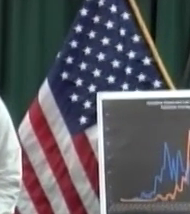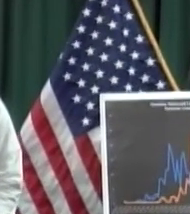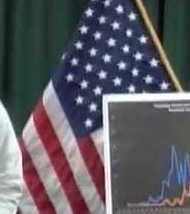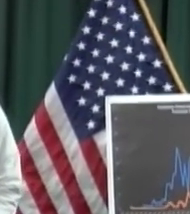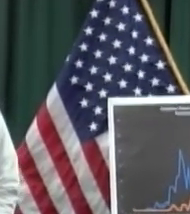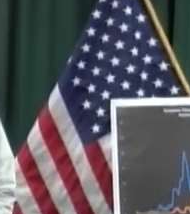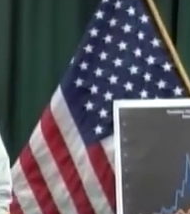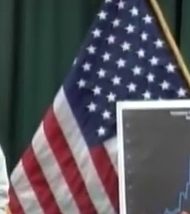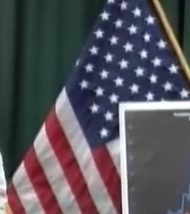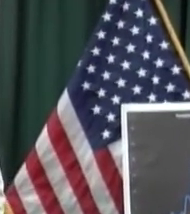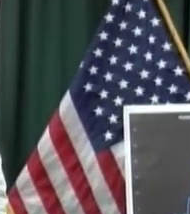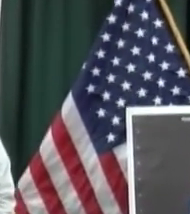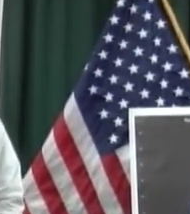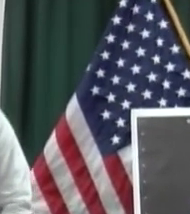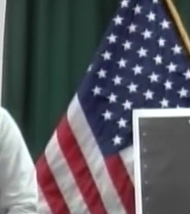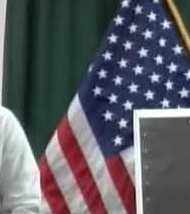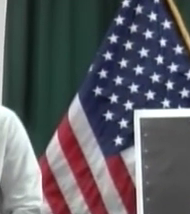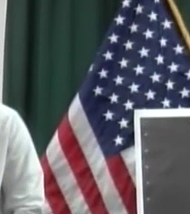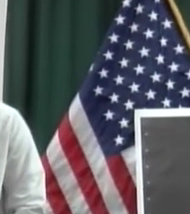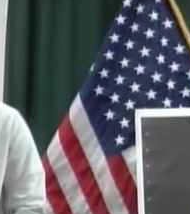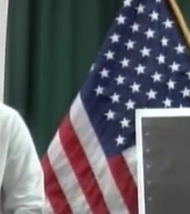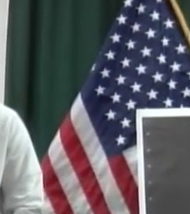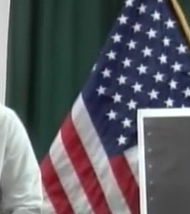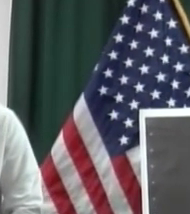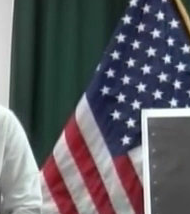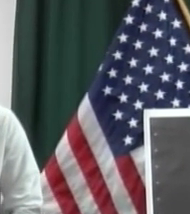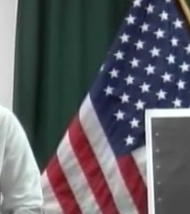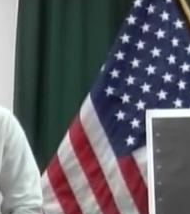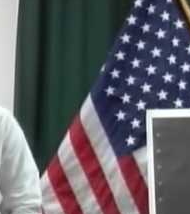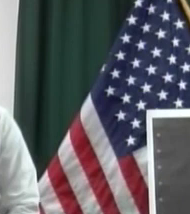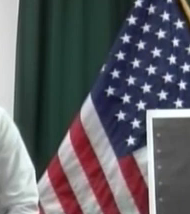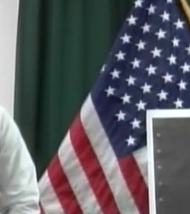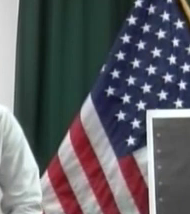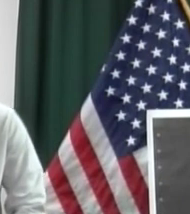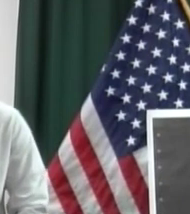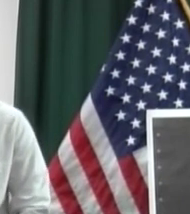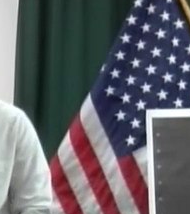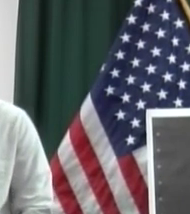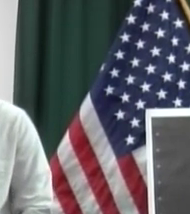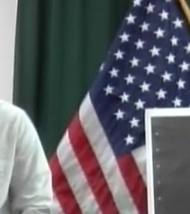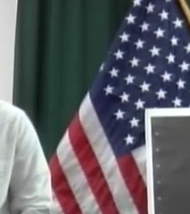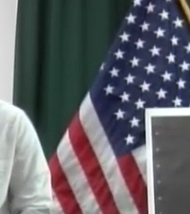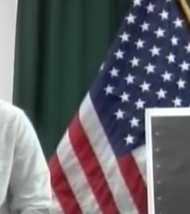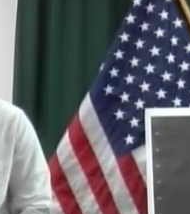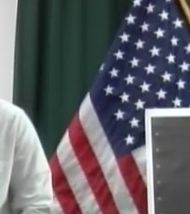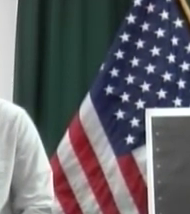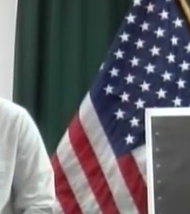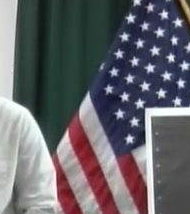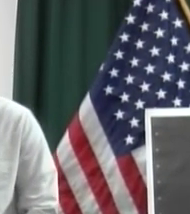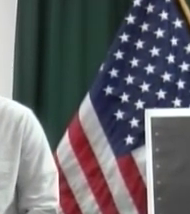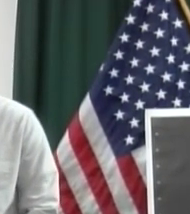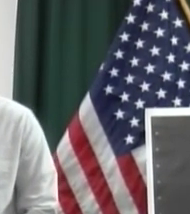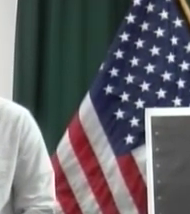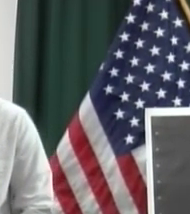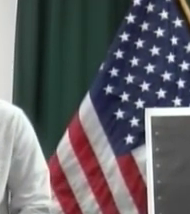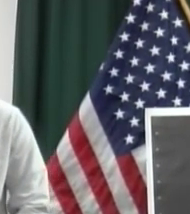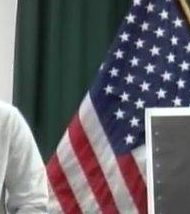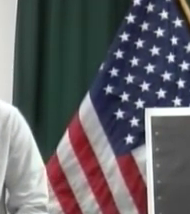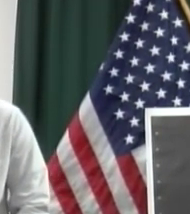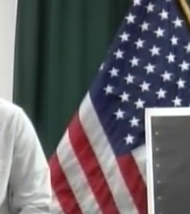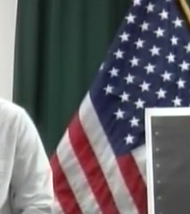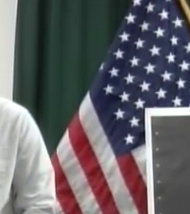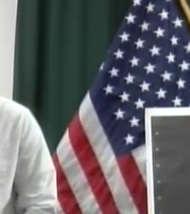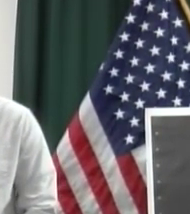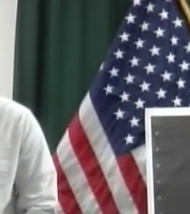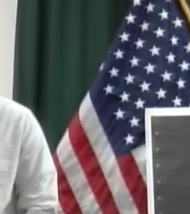con el presidente de la Junta de Comisionados del Condado, J. Zembower. Él empezó hablando del día de